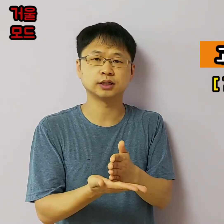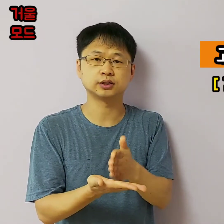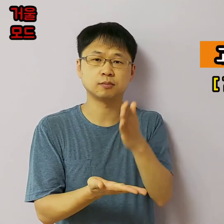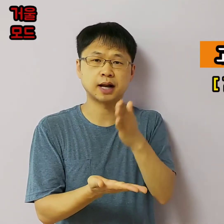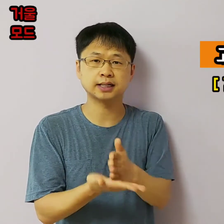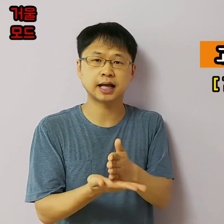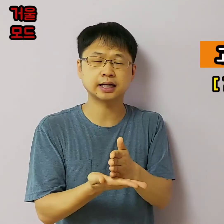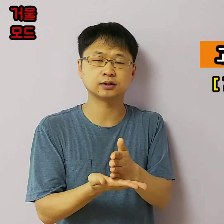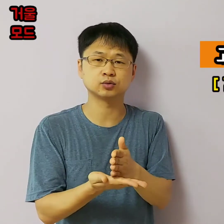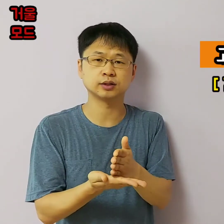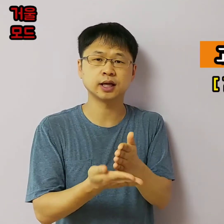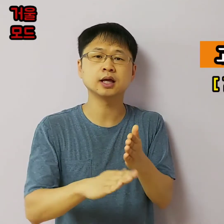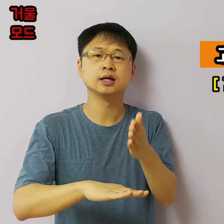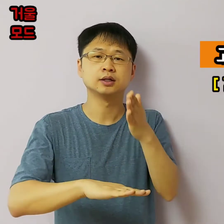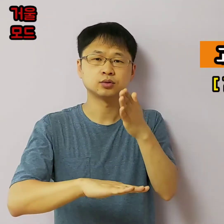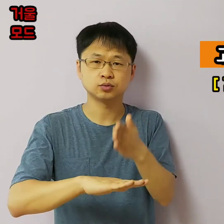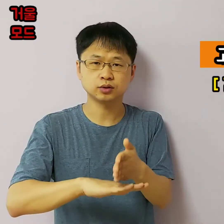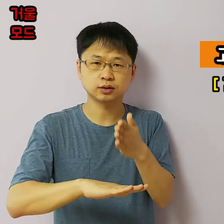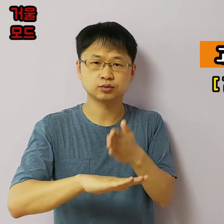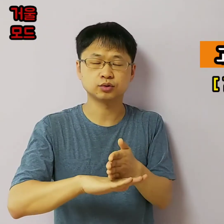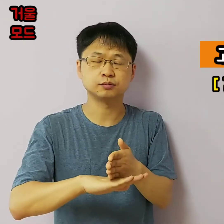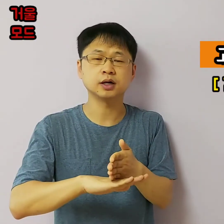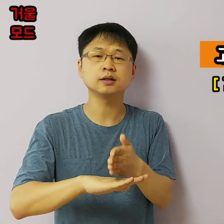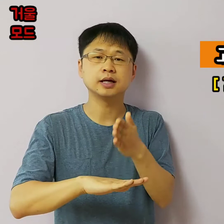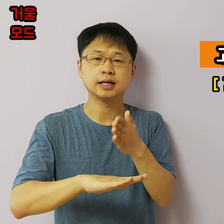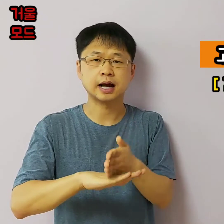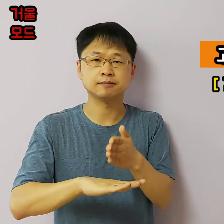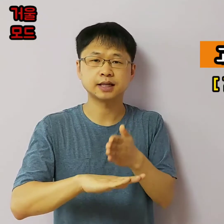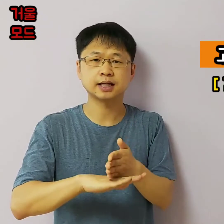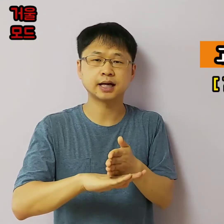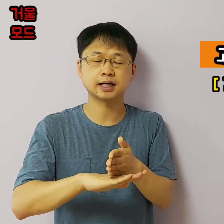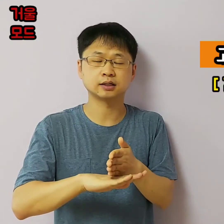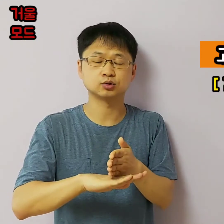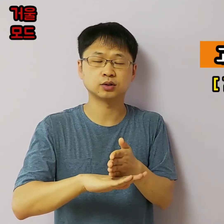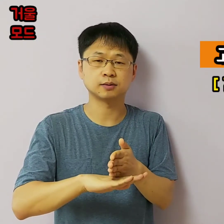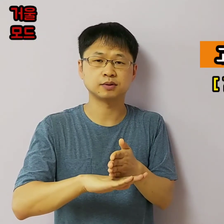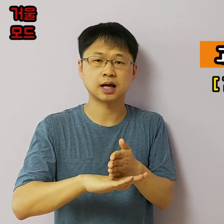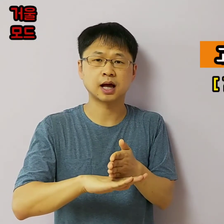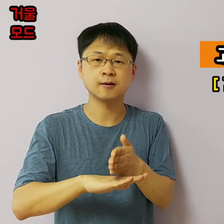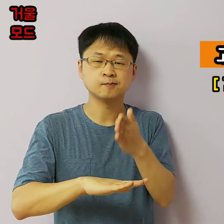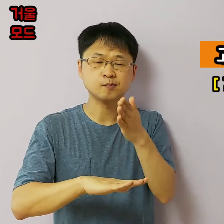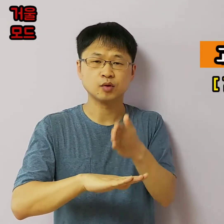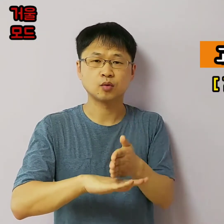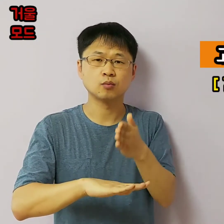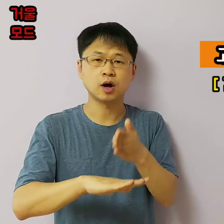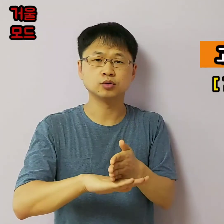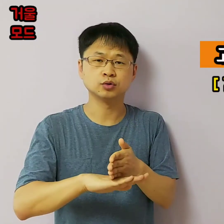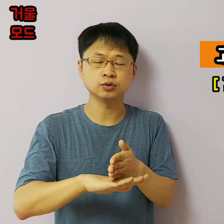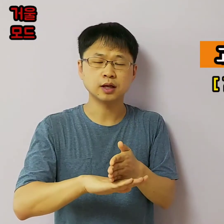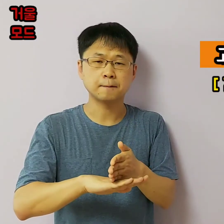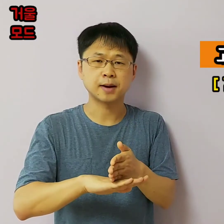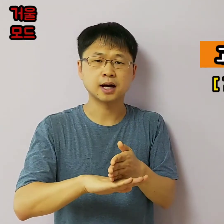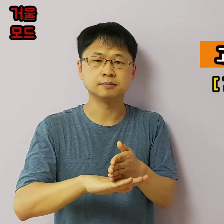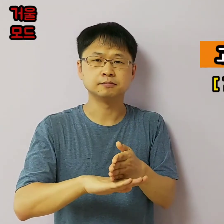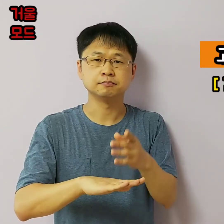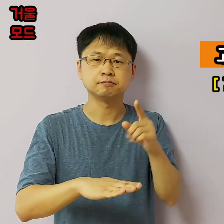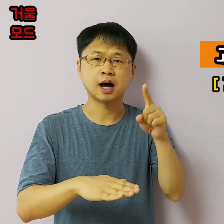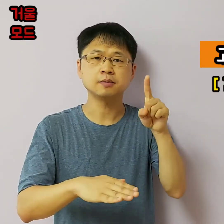되죠. 말다 라는 수어인데 손등에 두드리면 감사하다 라는 수어가 됩니다. 고마운 마음,